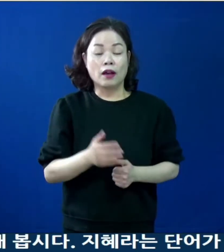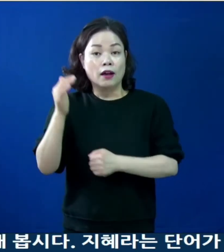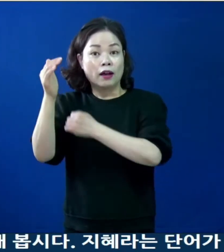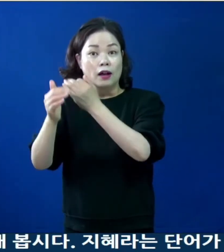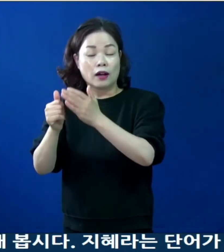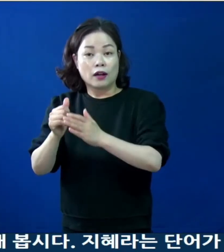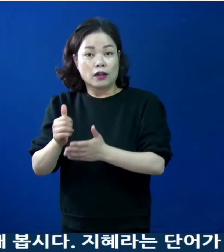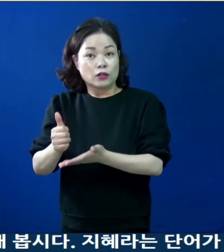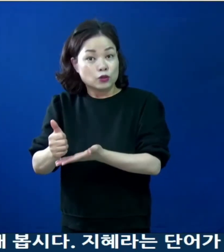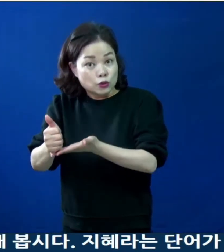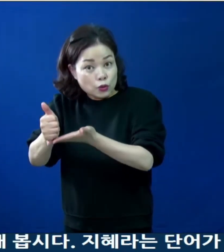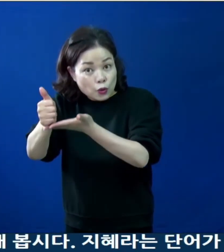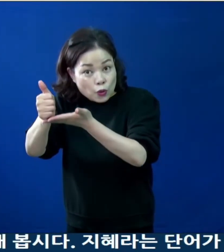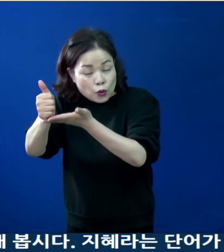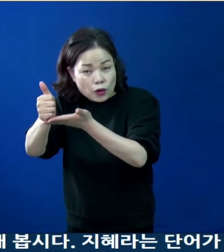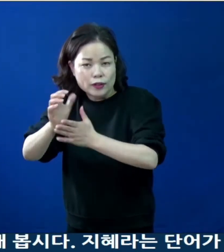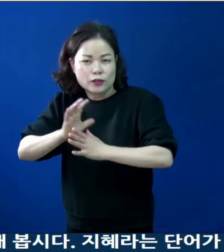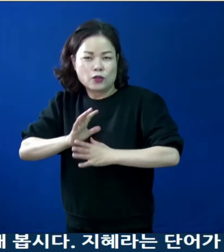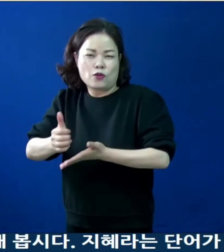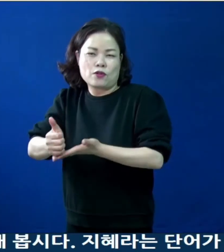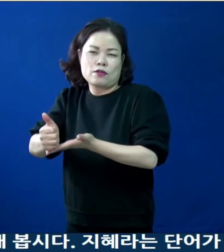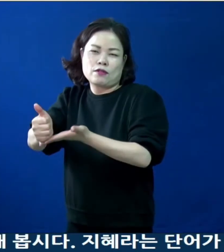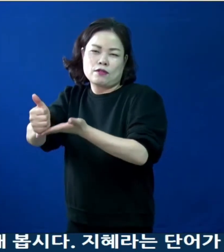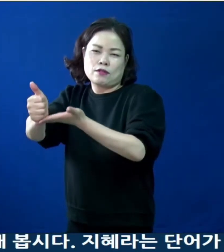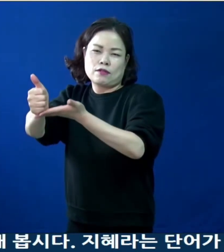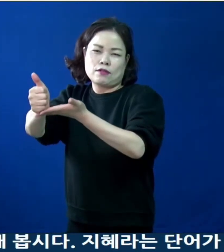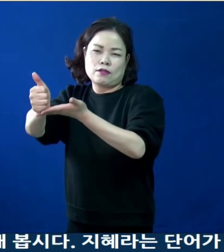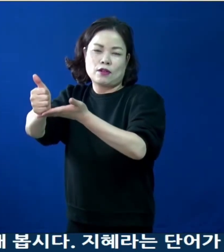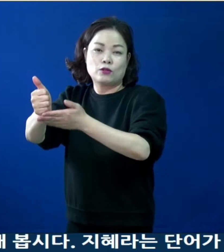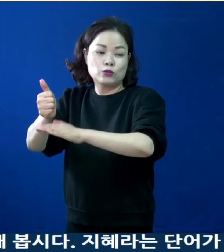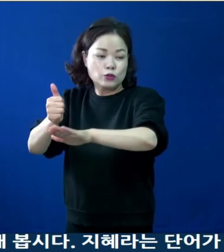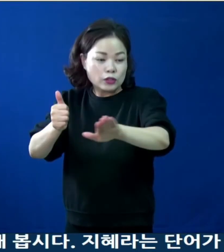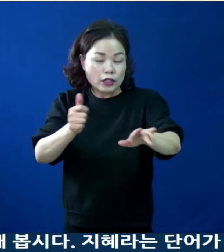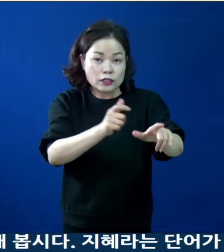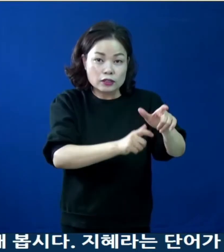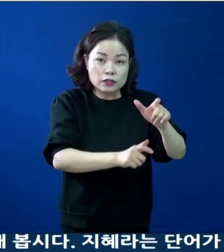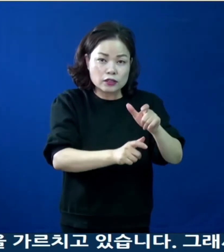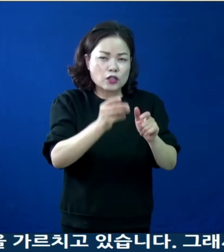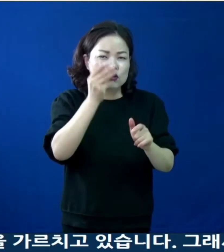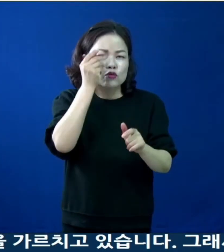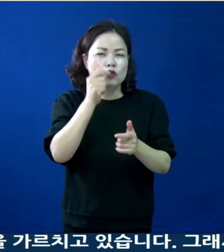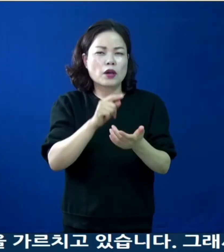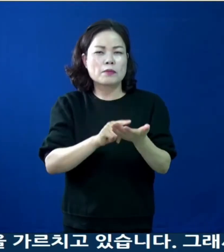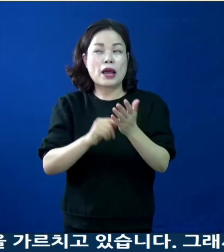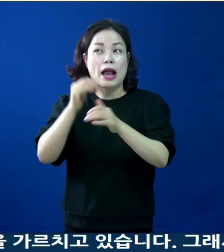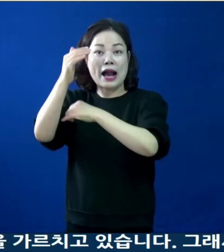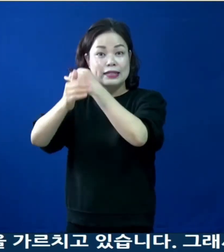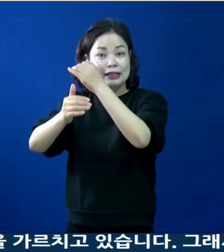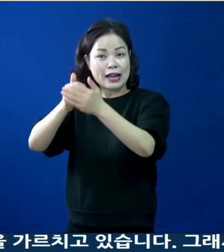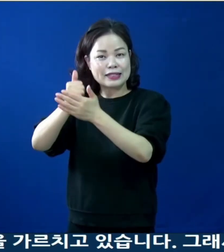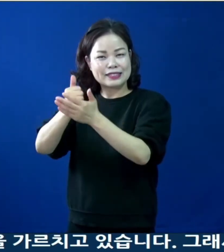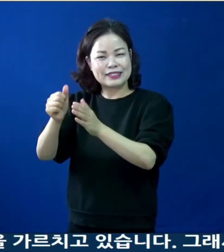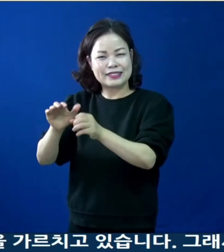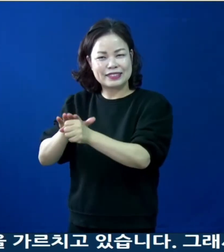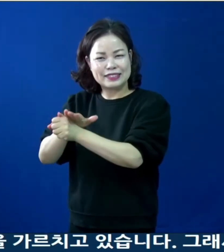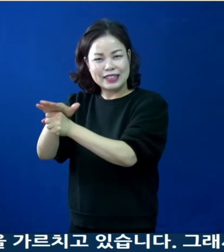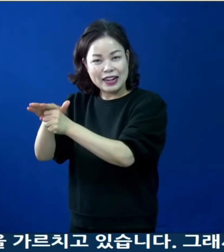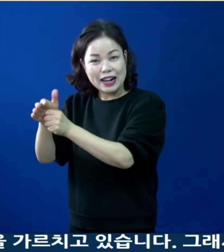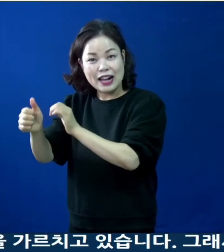하나님께 존경과 경의를 표하는 것, 우리에게 더 익숙한 표현으로는 하나님을 사랑하는